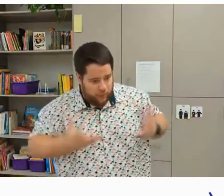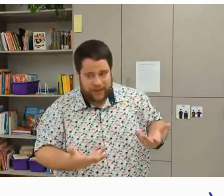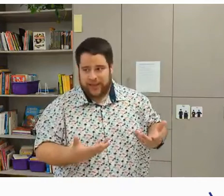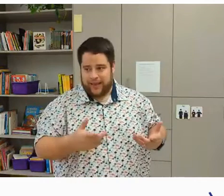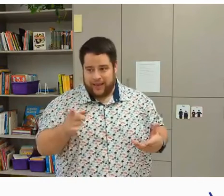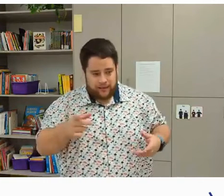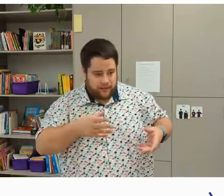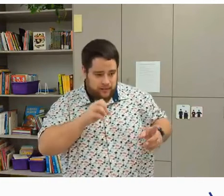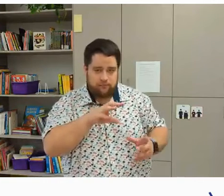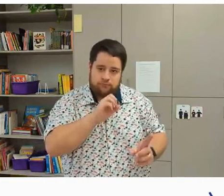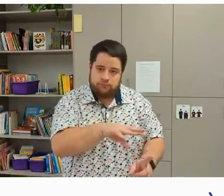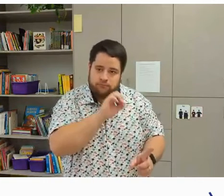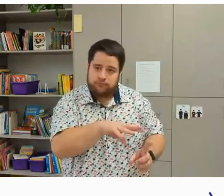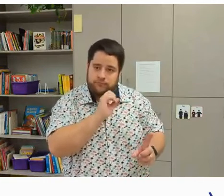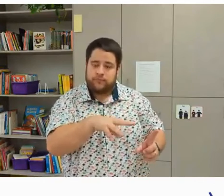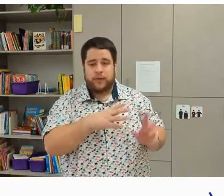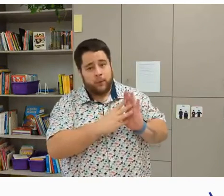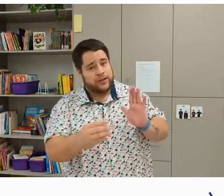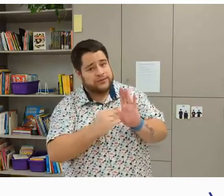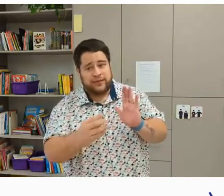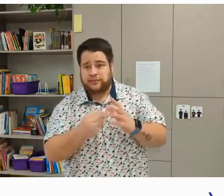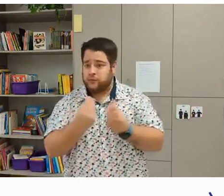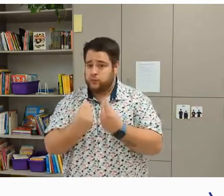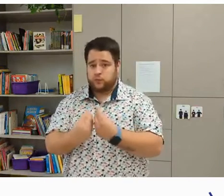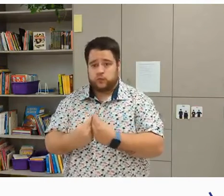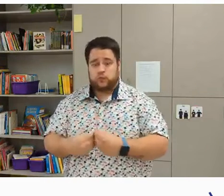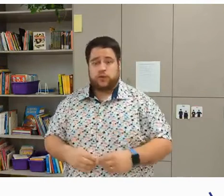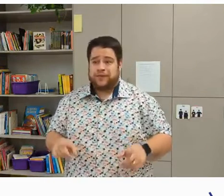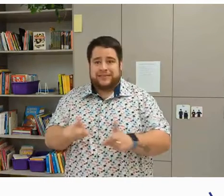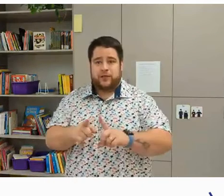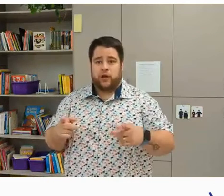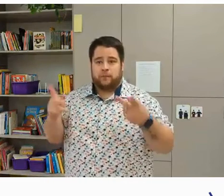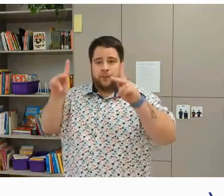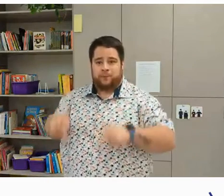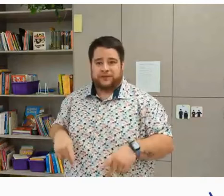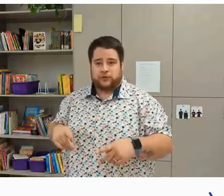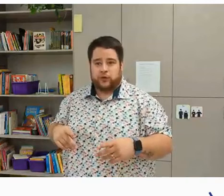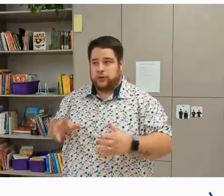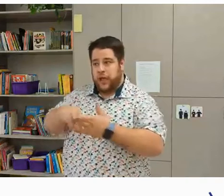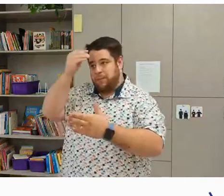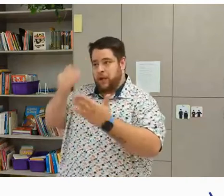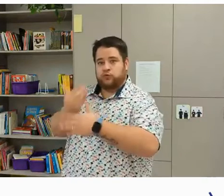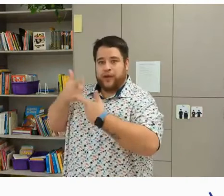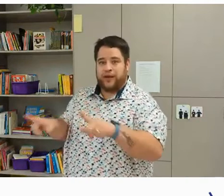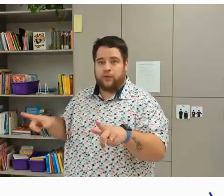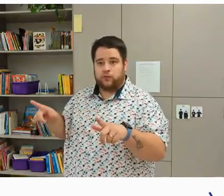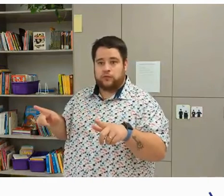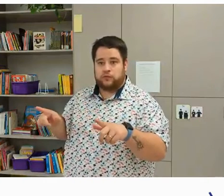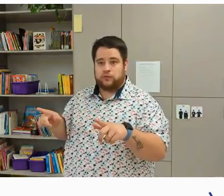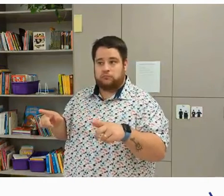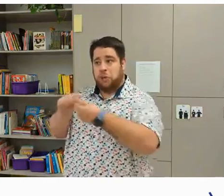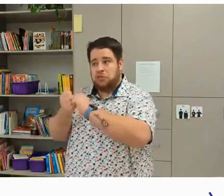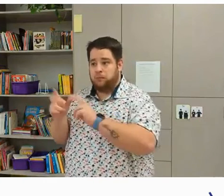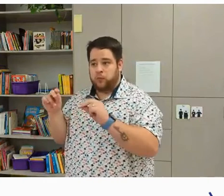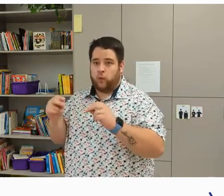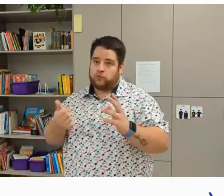de modélisation. C'est comme une personne qui arriverait et devait apprendre une autre langue orale. Donc, il faut qu'il y ait une immersion